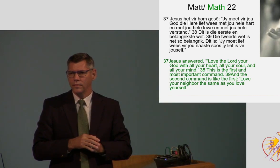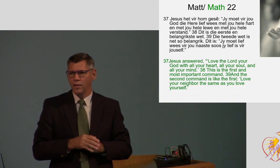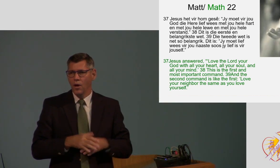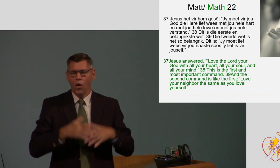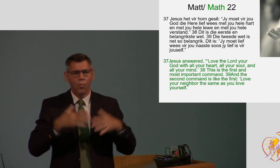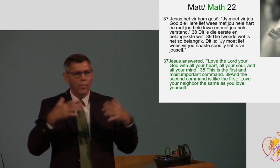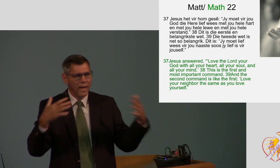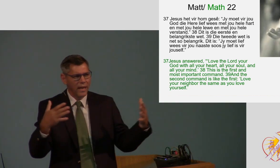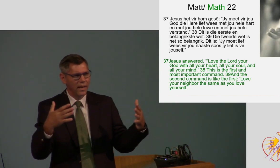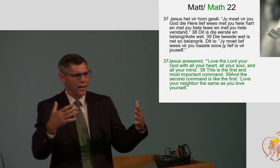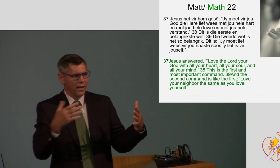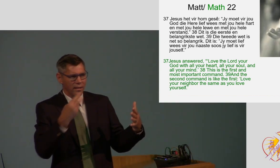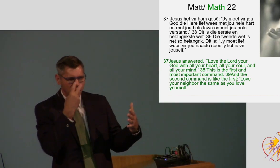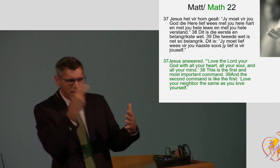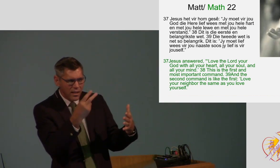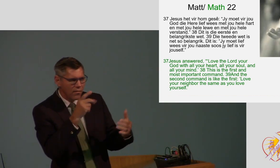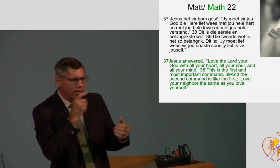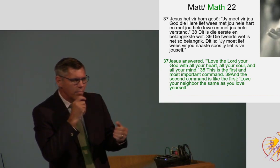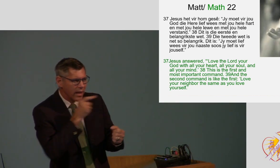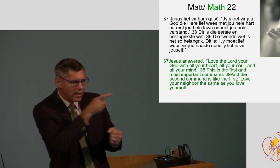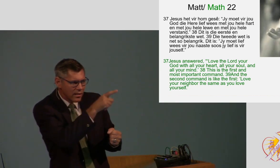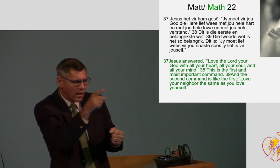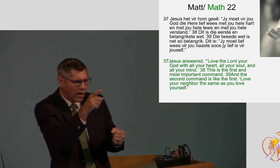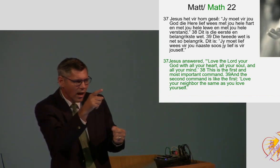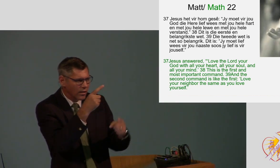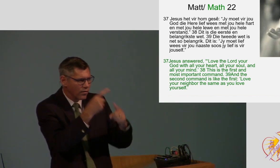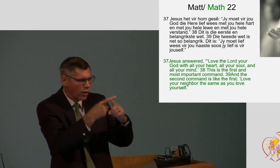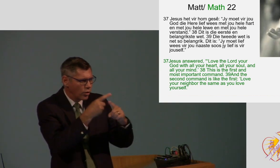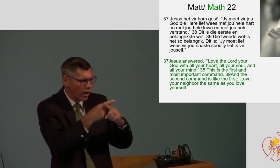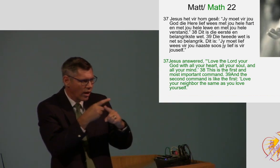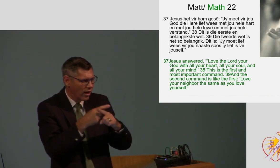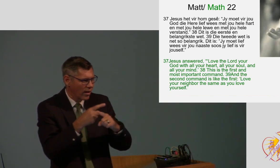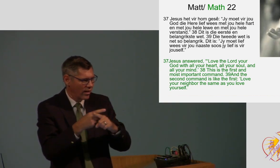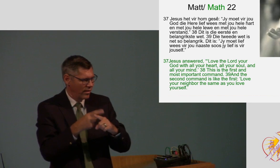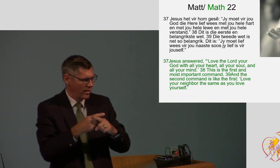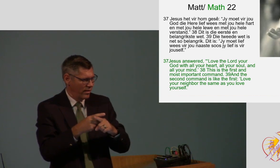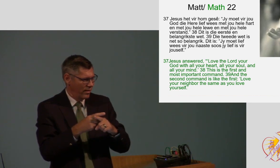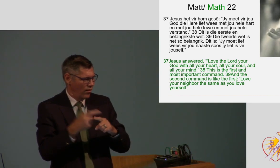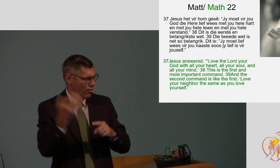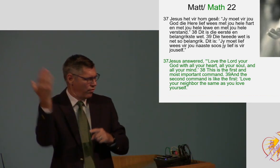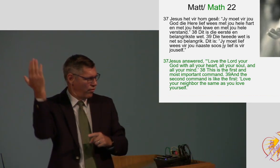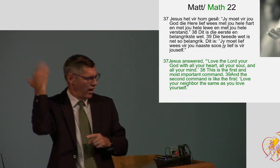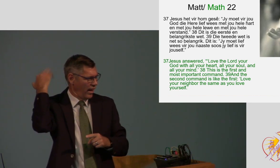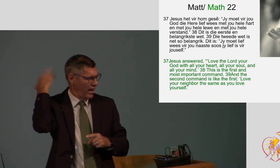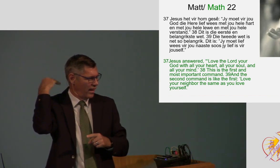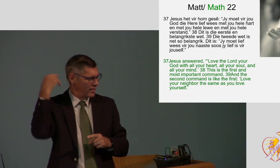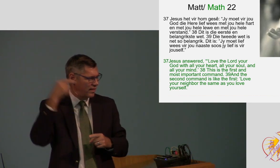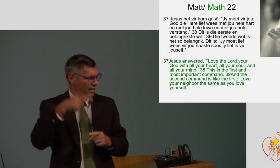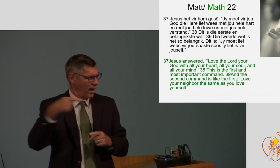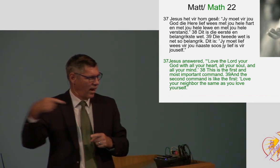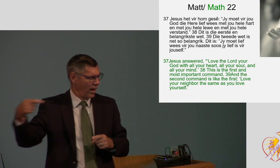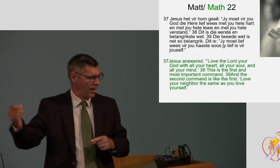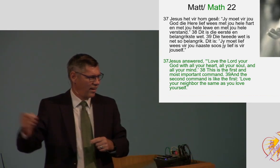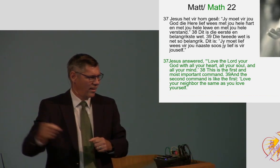Om meer te sien van mense as foute of verlede se dinge.